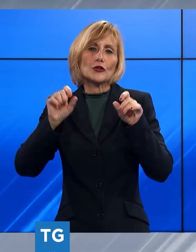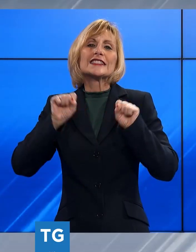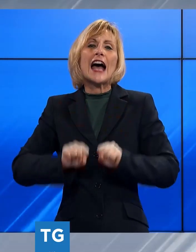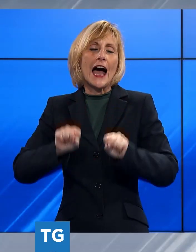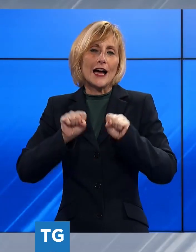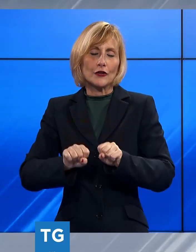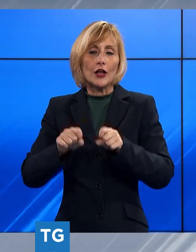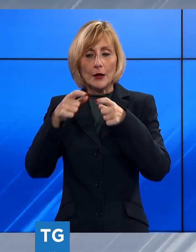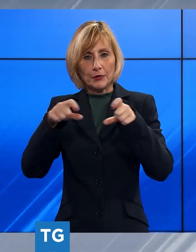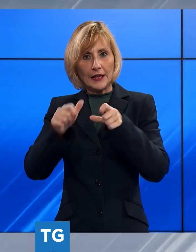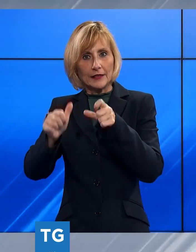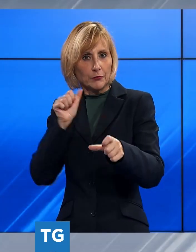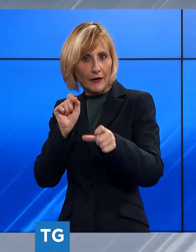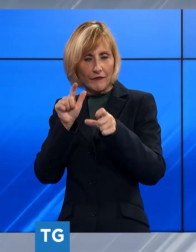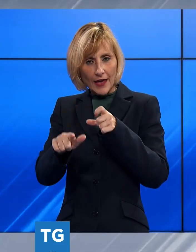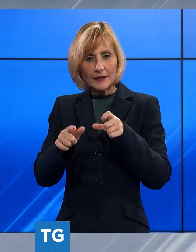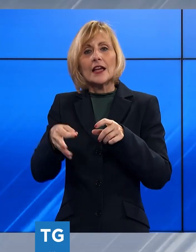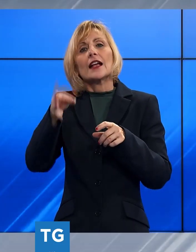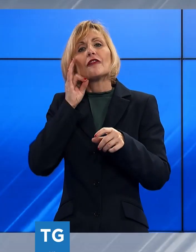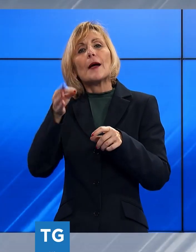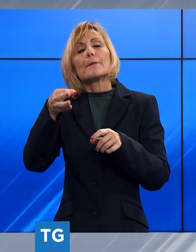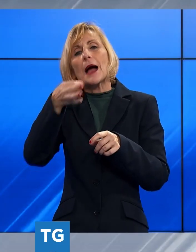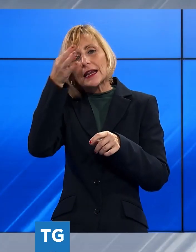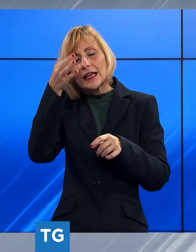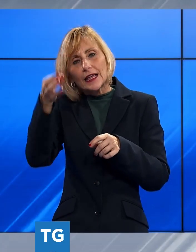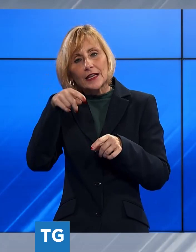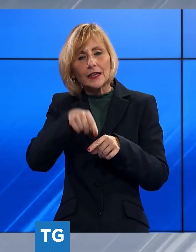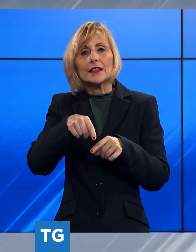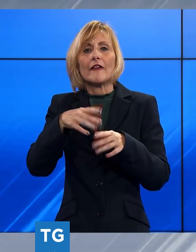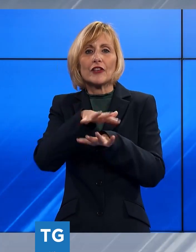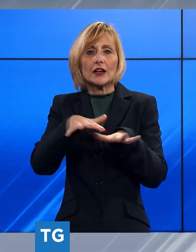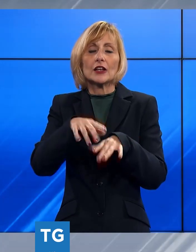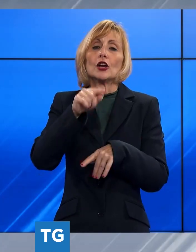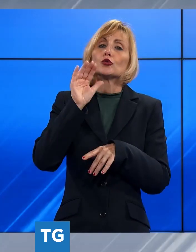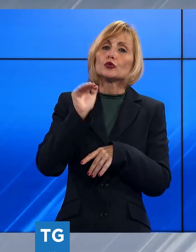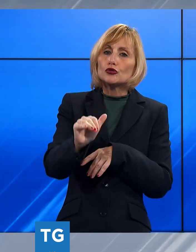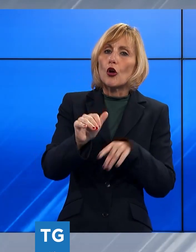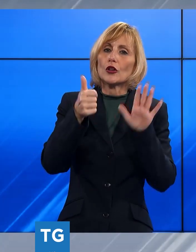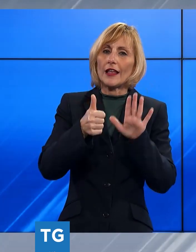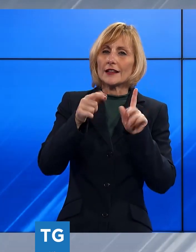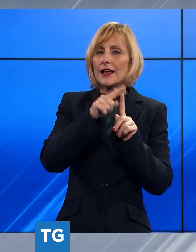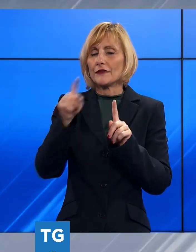in prevendita presso il caffè Margherita di Viareggio tutti i giorni dalle 18 alle 19:30